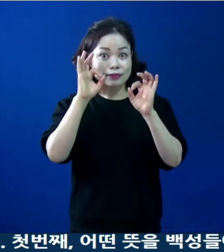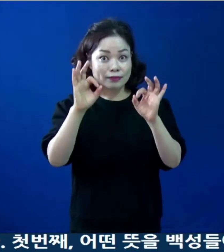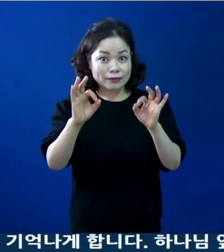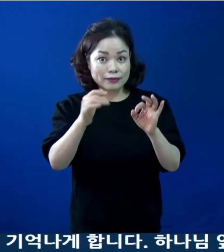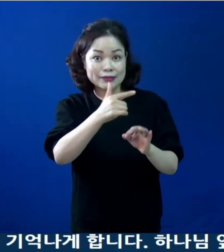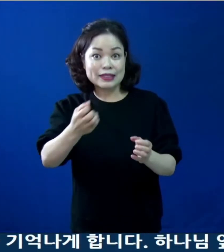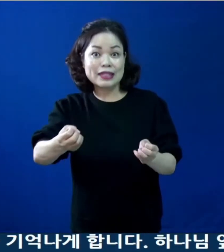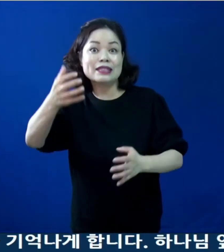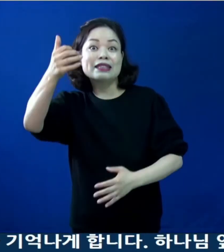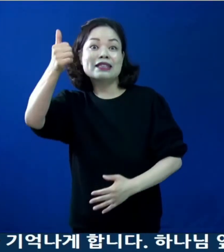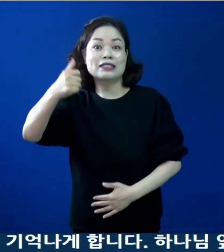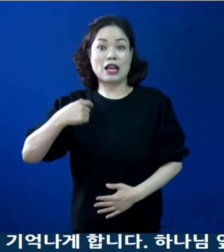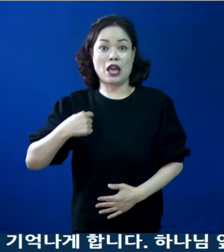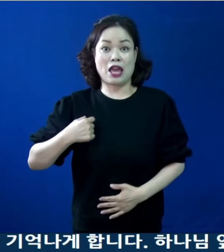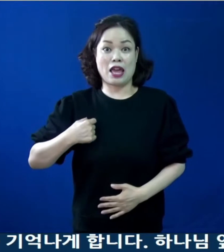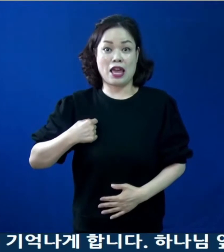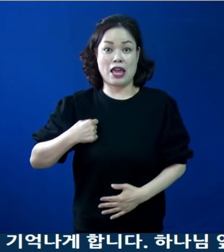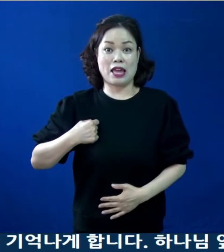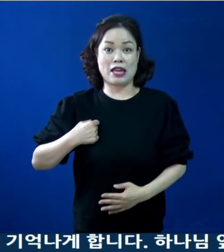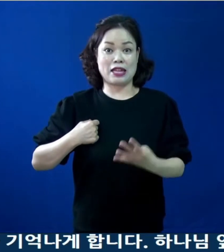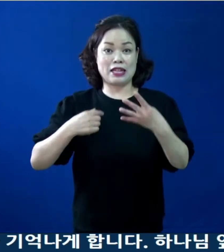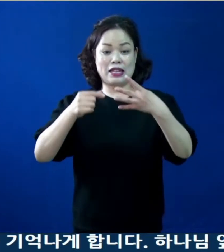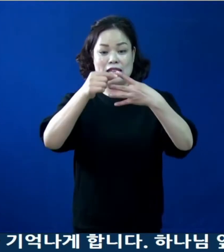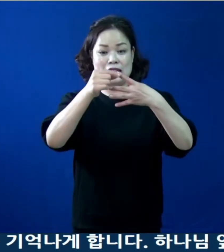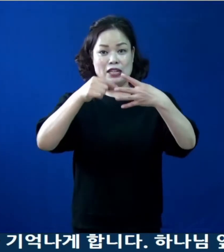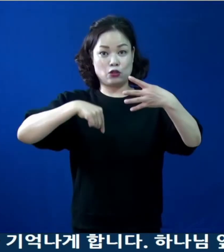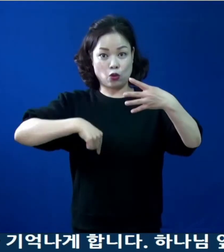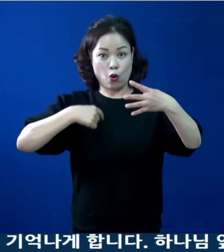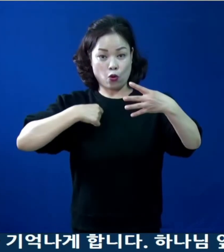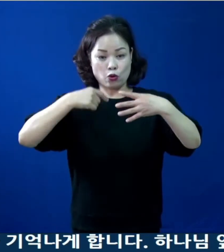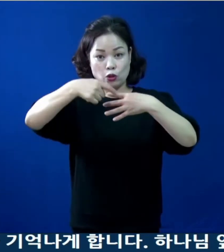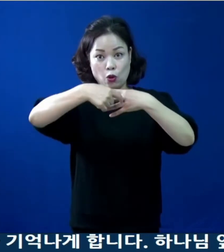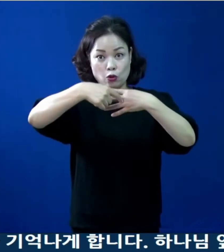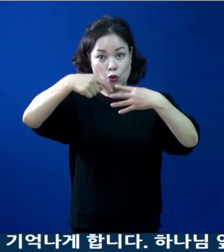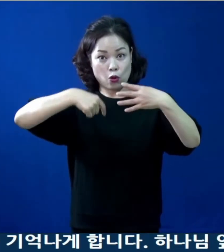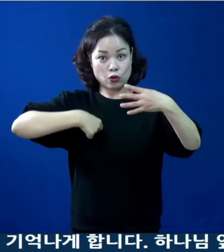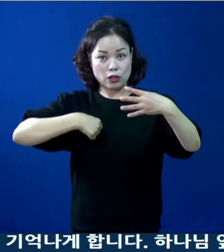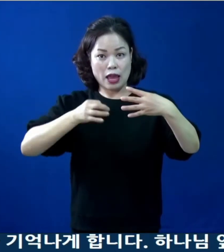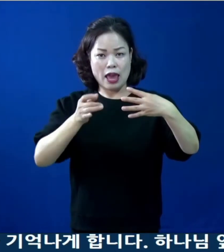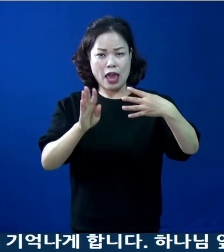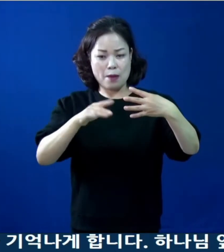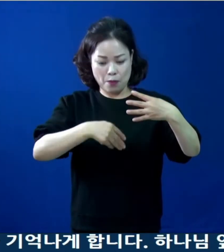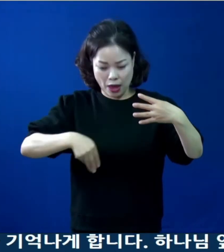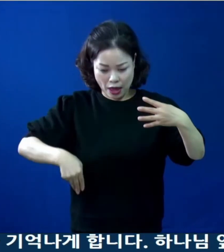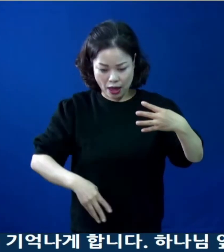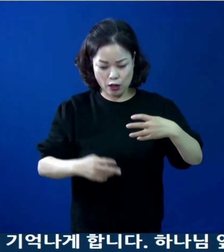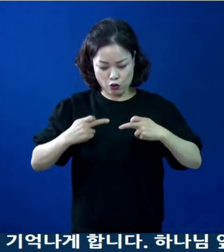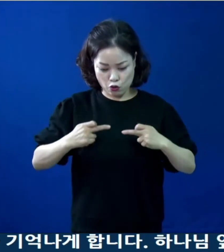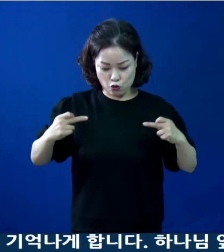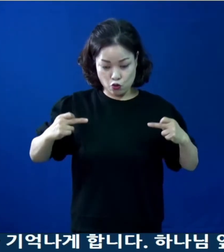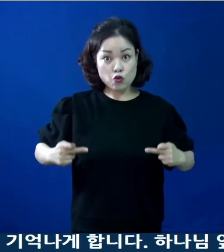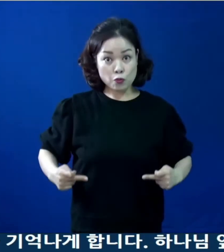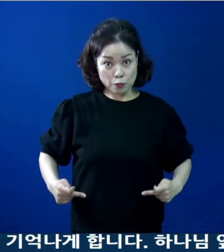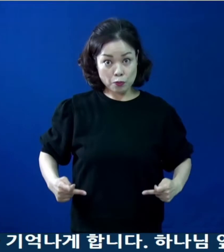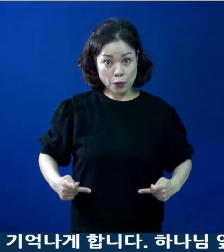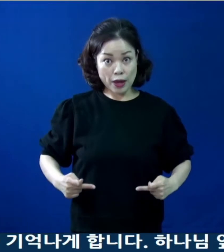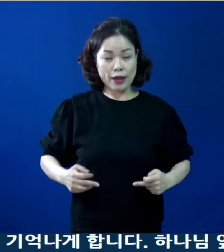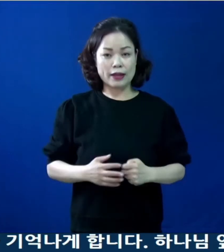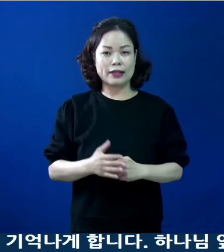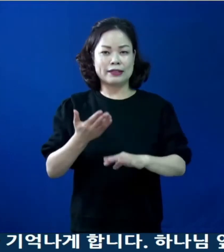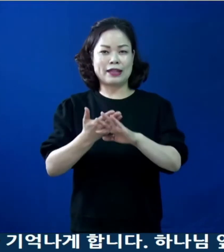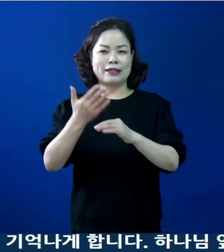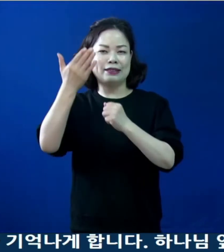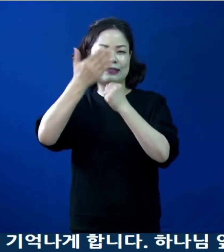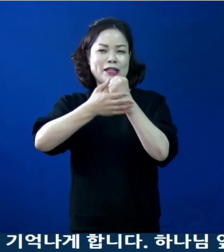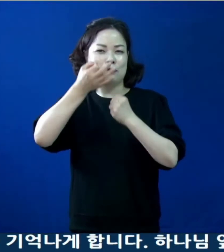보셨죠? 대제사장의 옷의 4단계: 속옷, 겉옷, 에봇, 흉패 보셨죠? 다른 사진으로